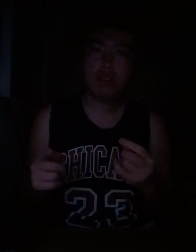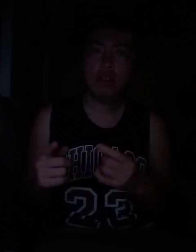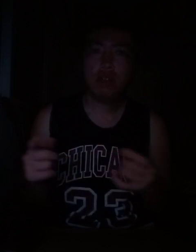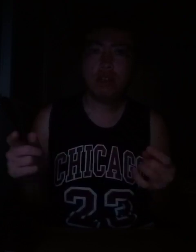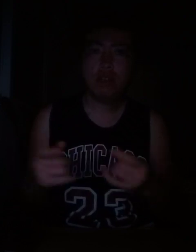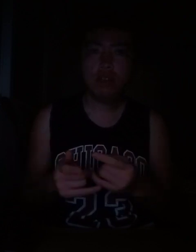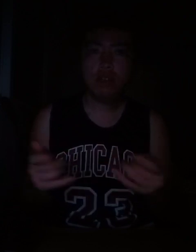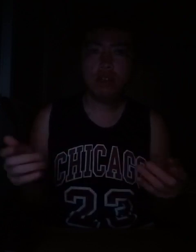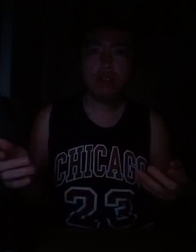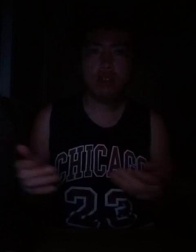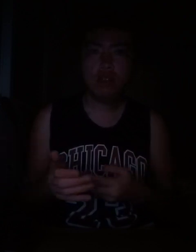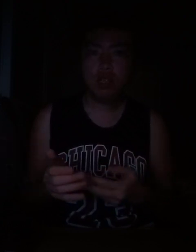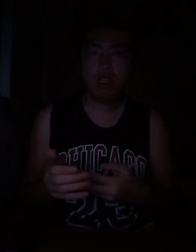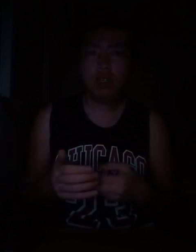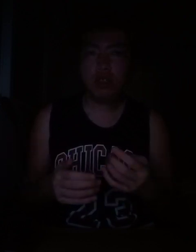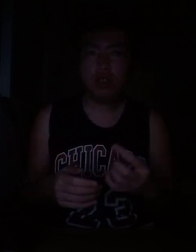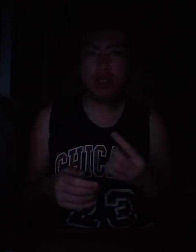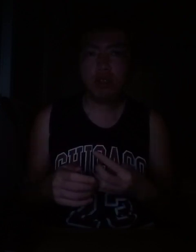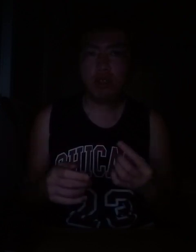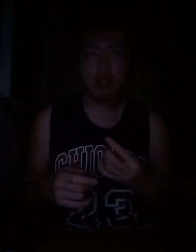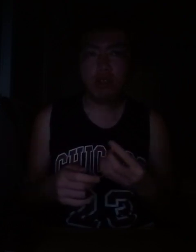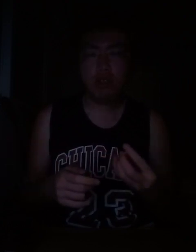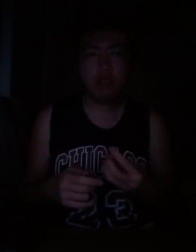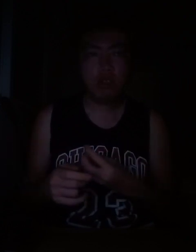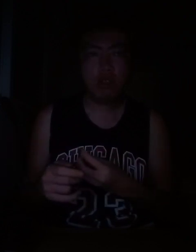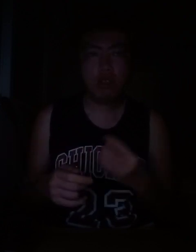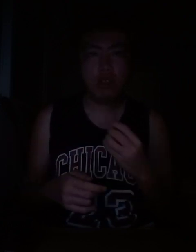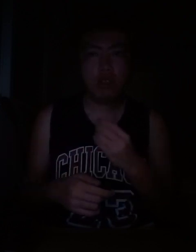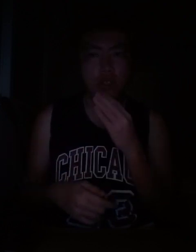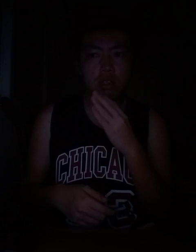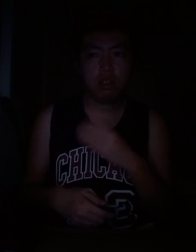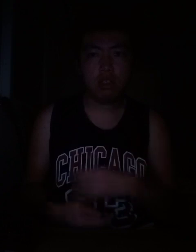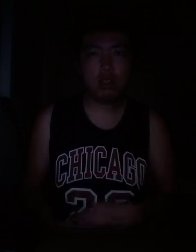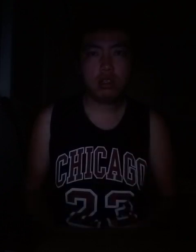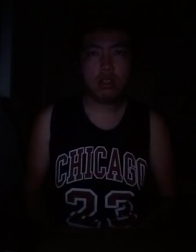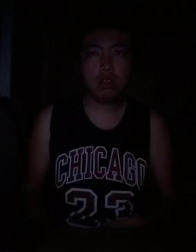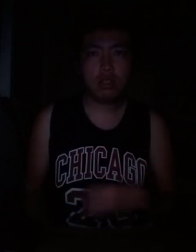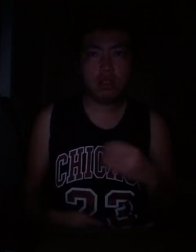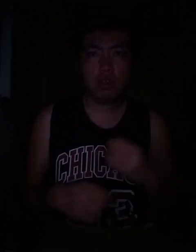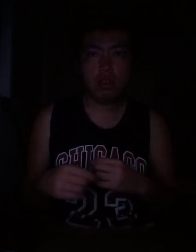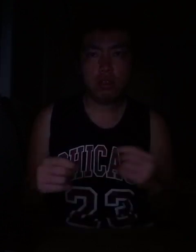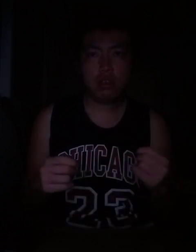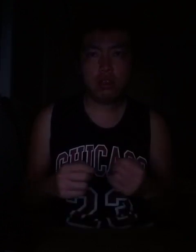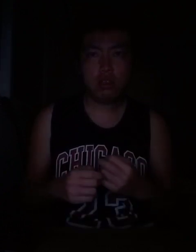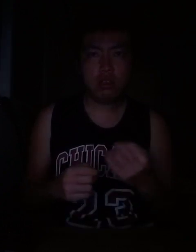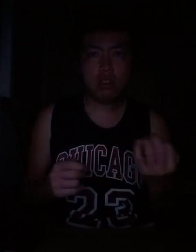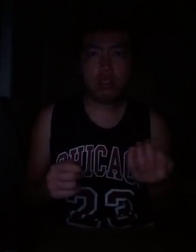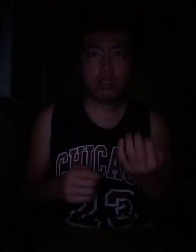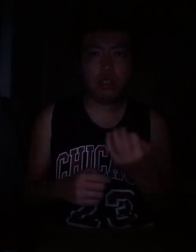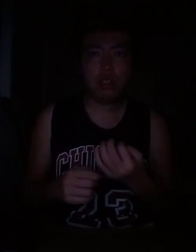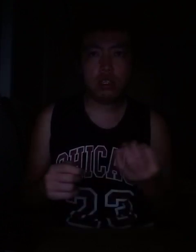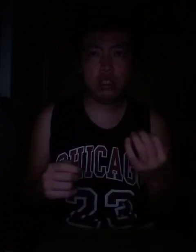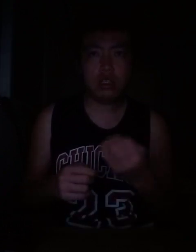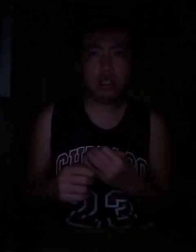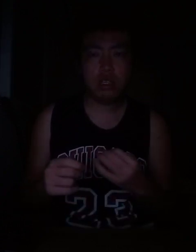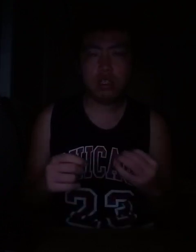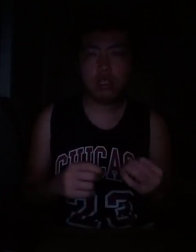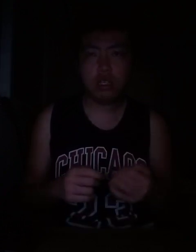이런 행동들을 그렇다고 마냥 그냥 둘 수도 없지 않겠습니까? 네, 맞습니다. 전문가들은 이런 글이 공포감 조성을